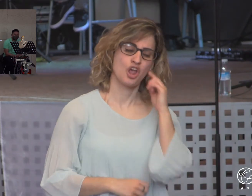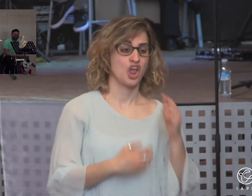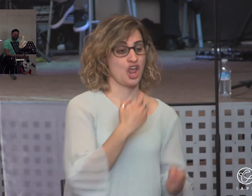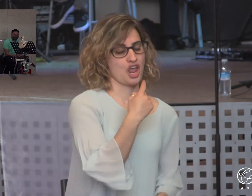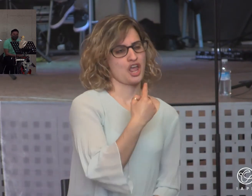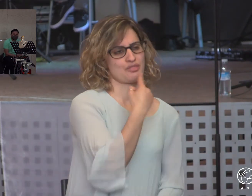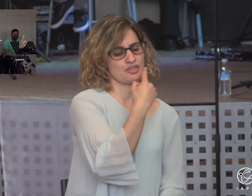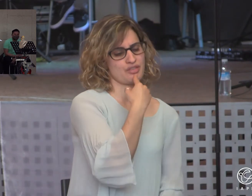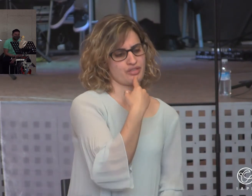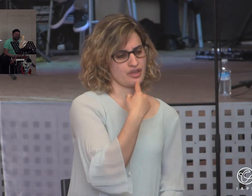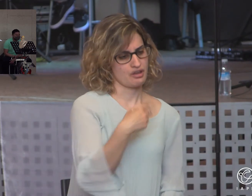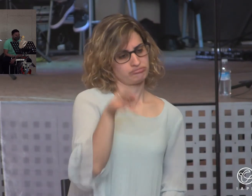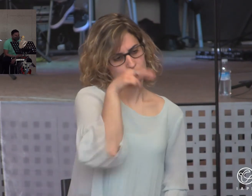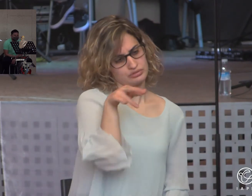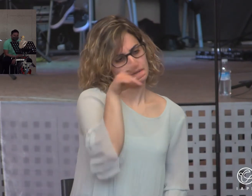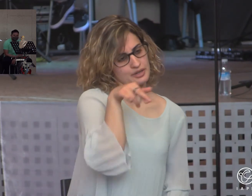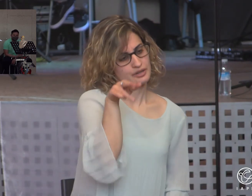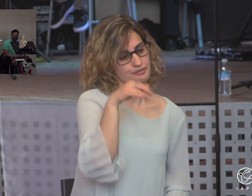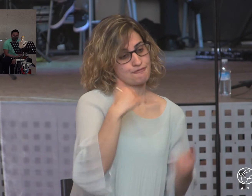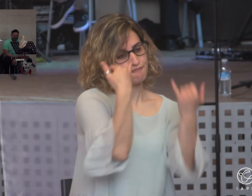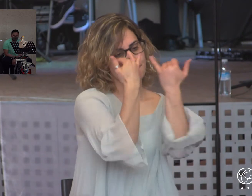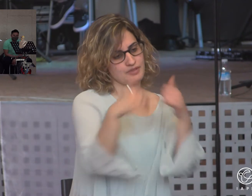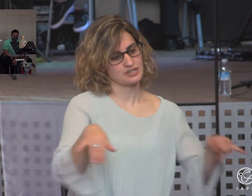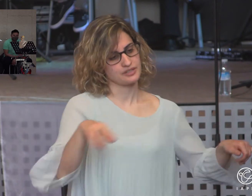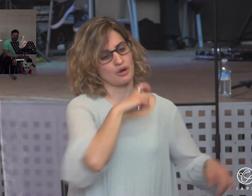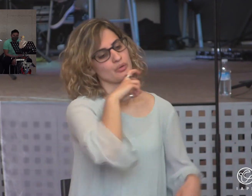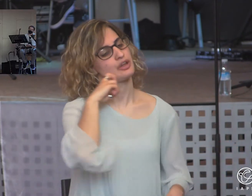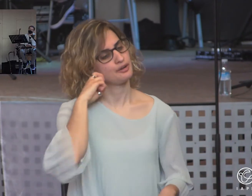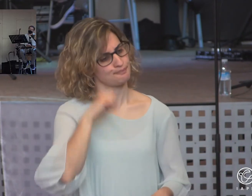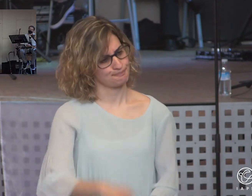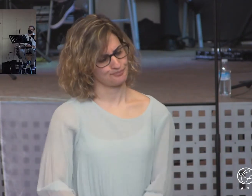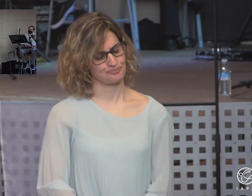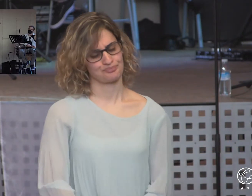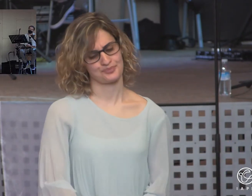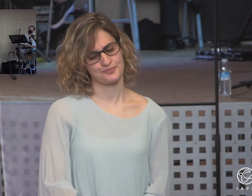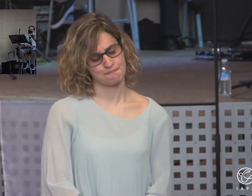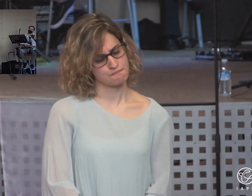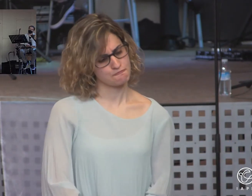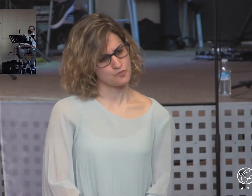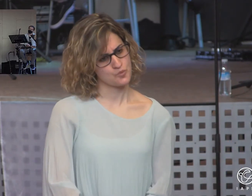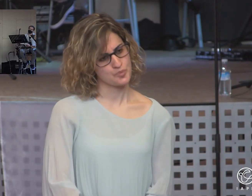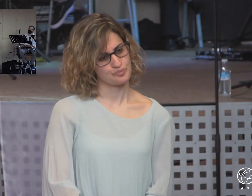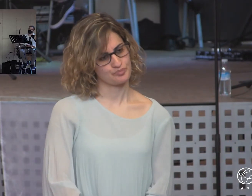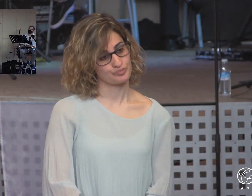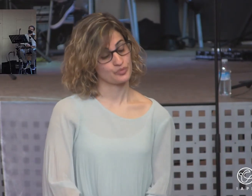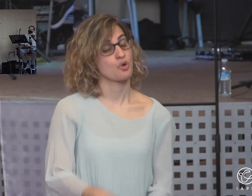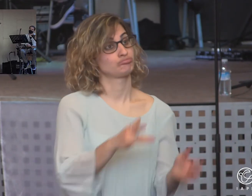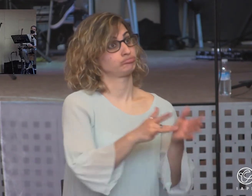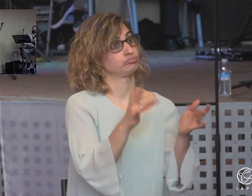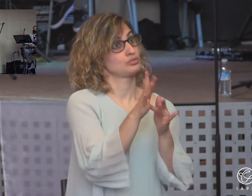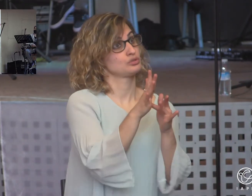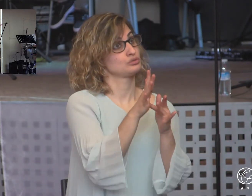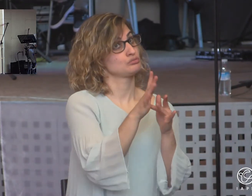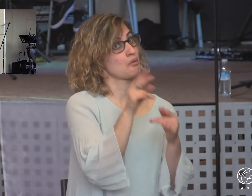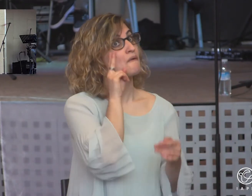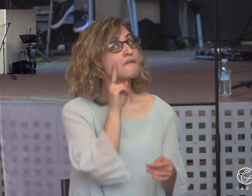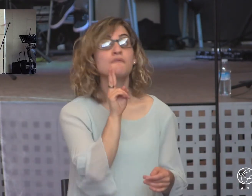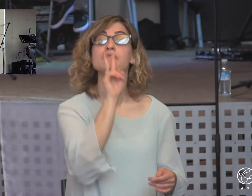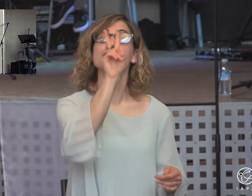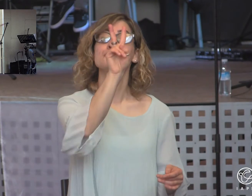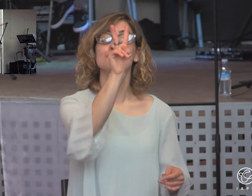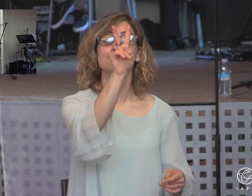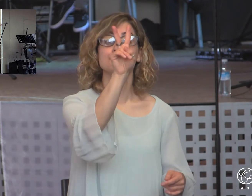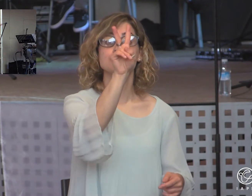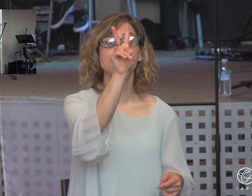la Pesaj judía. Y cuando Jesús alza los ojos, ve una gran multitud de